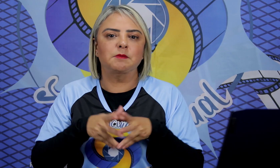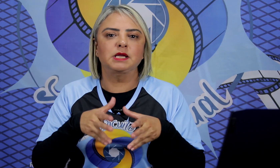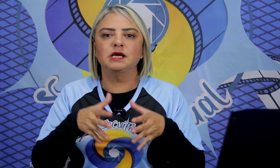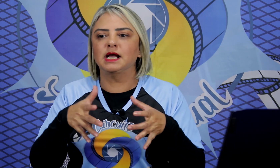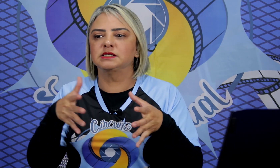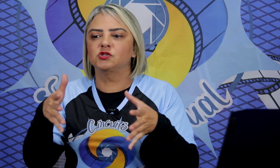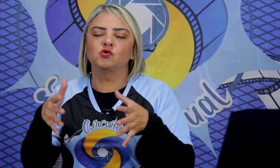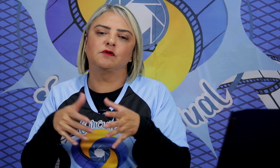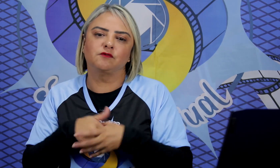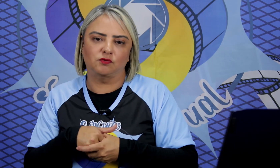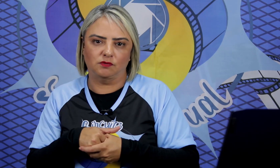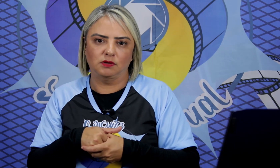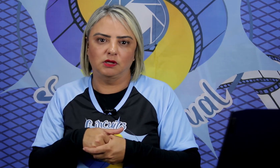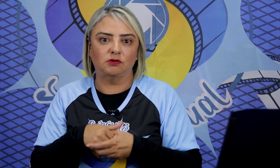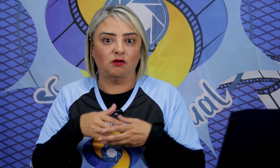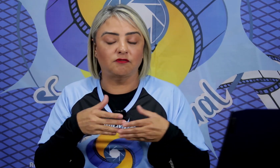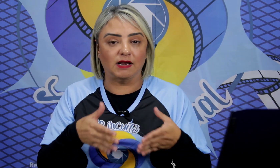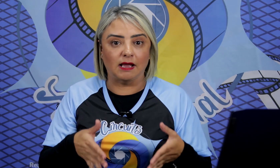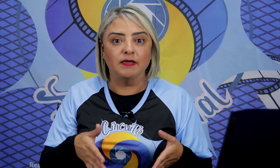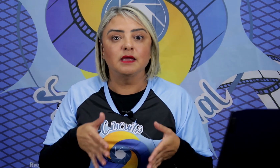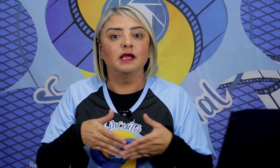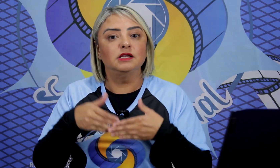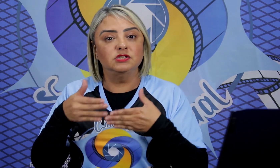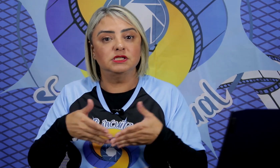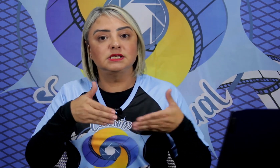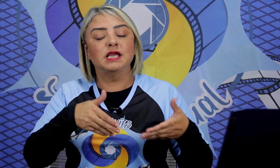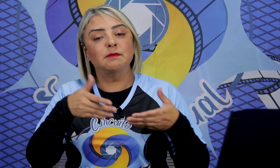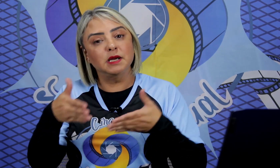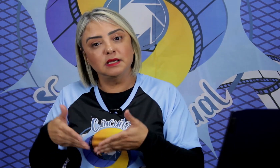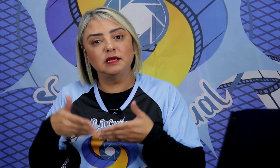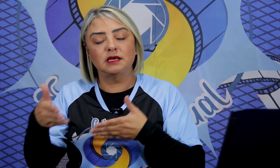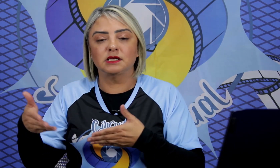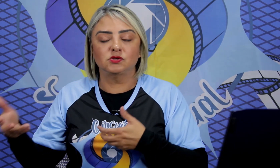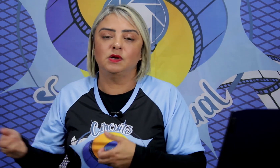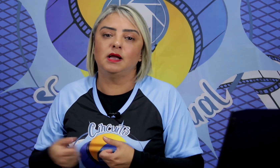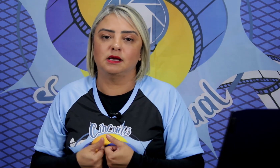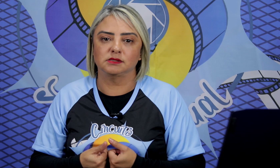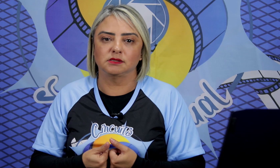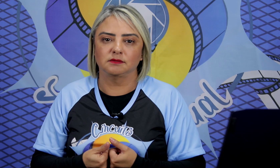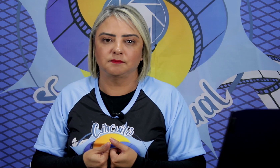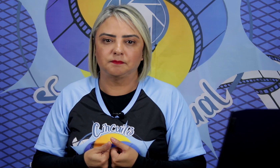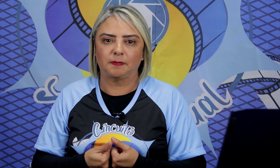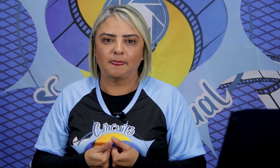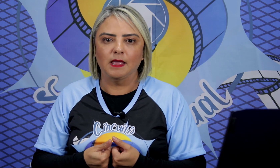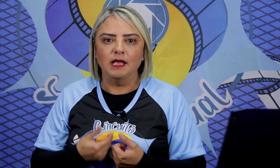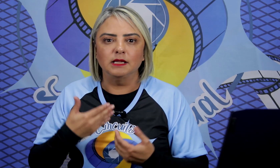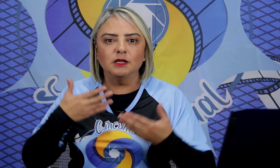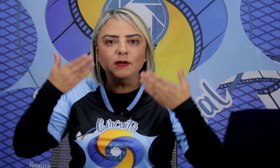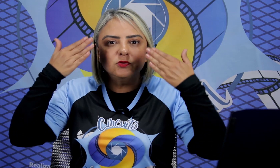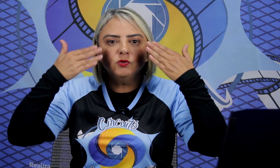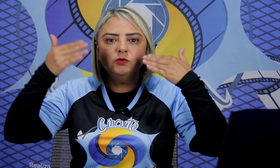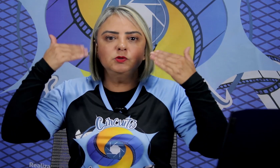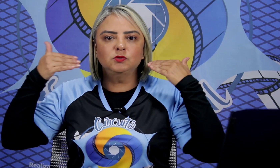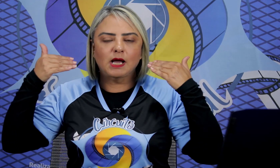amanhã casa sua vou. Eu tenho que falar, ele disse que amanhã irá à sua casa. Então, é tudo muito